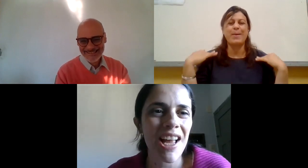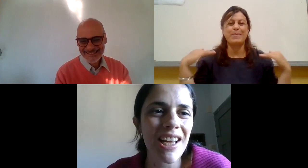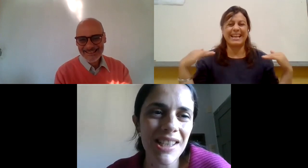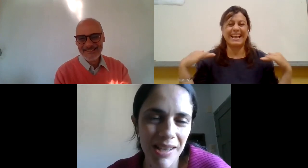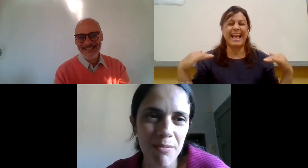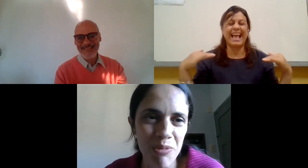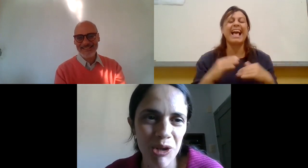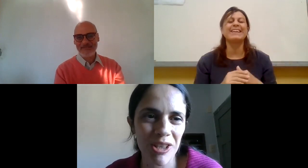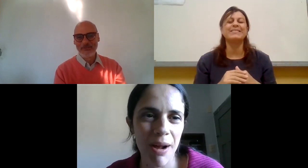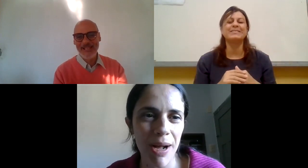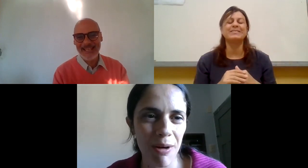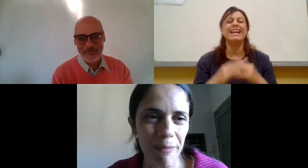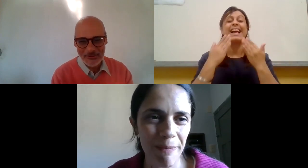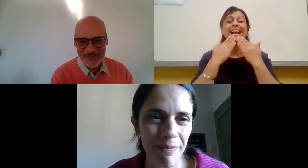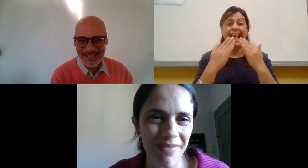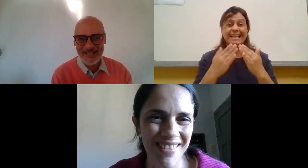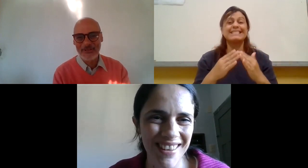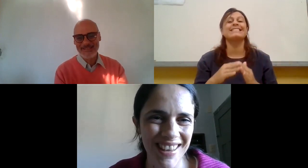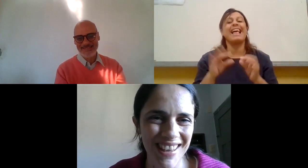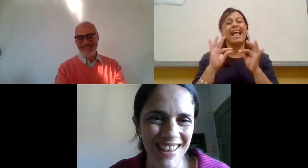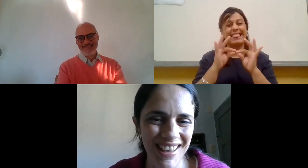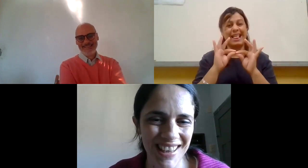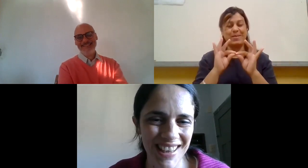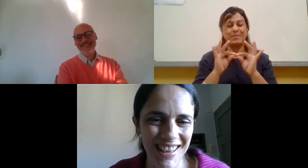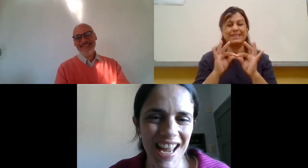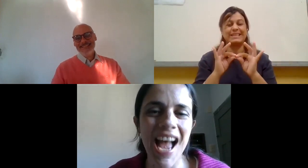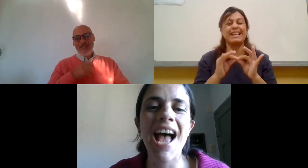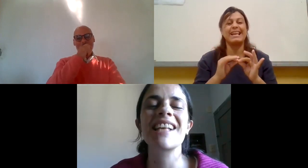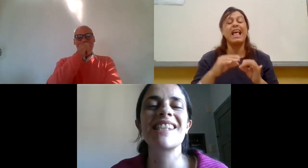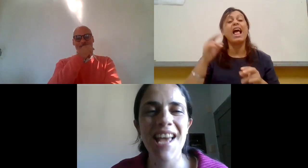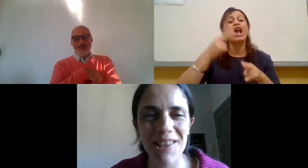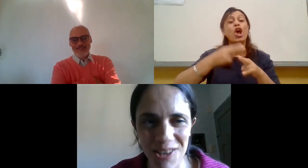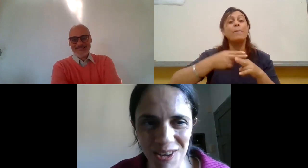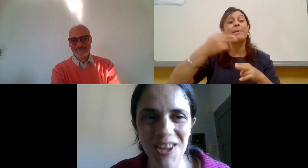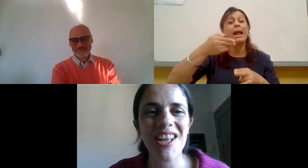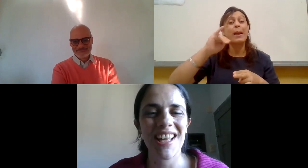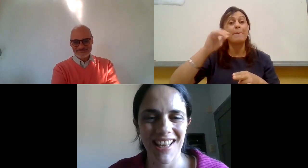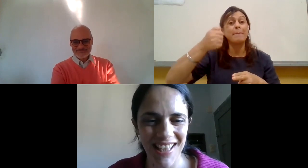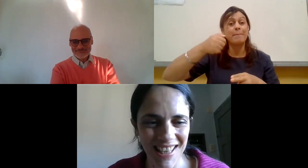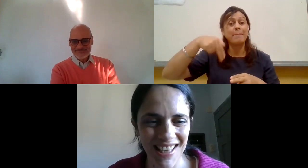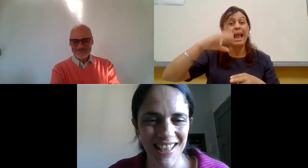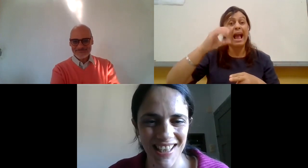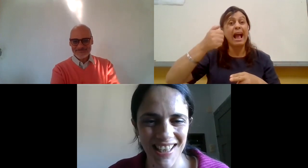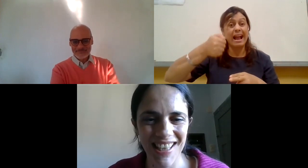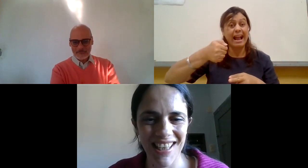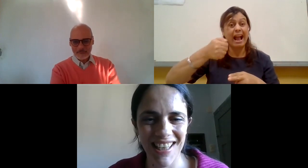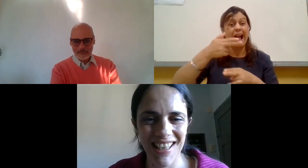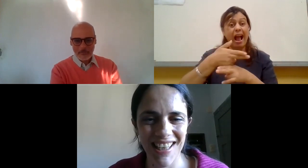identificación. Gracias también por todo el trabajo. Como Bianca, pero es Giselle. Ah, Todavía se cierto. queda guardada, ¿no?